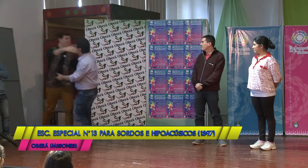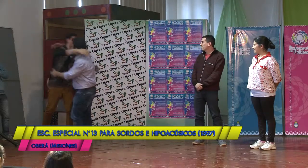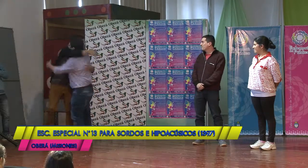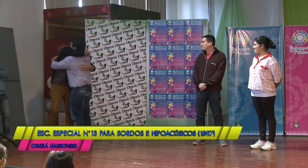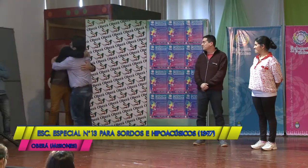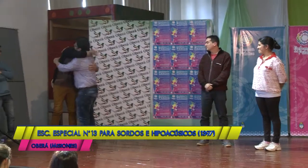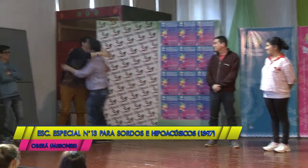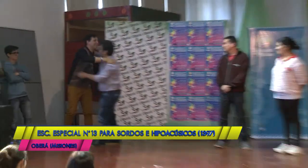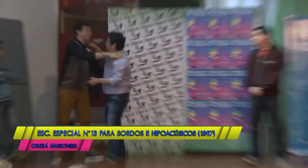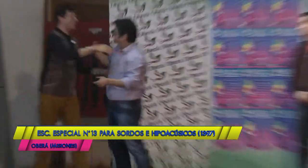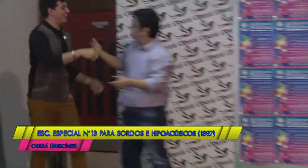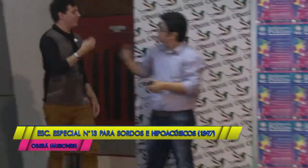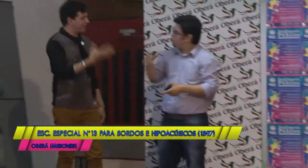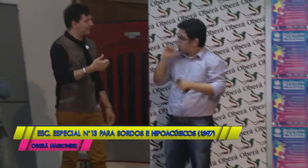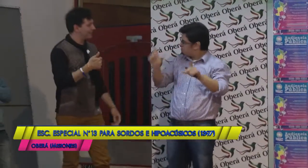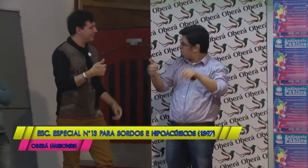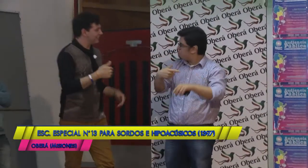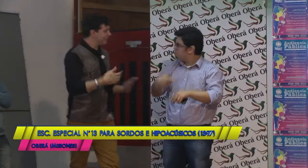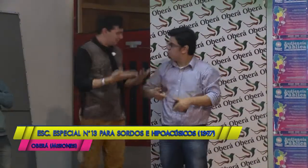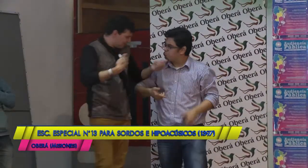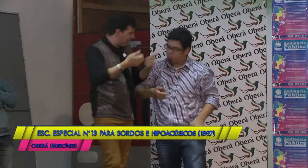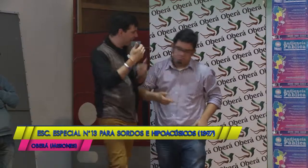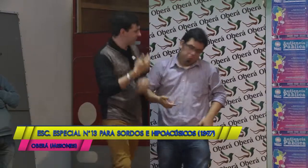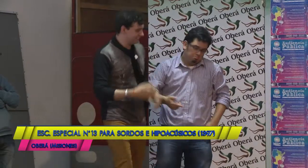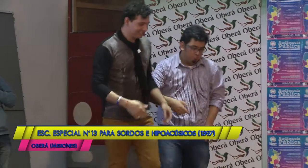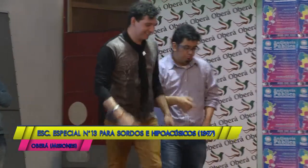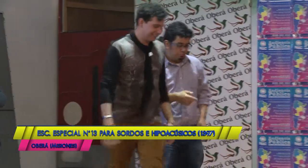Hola, ¿qué tal? Vení, vamos a ver un rato de tele.